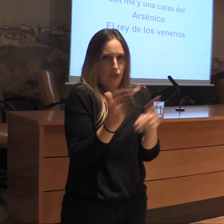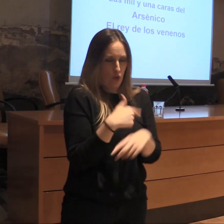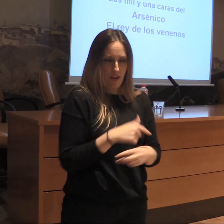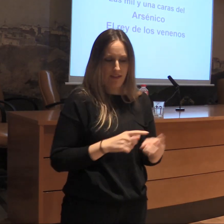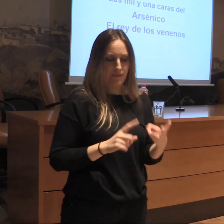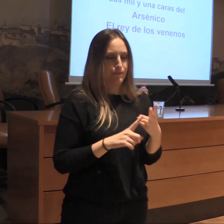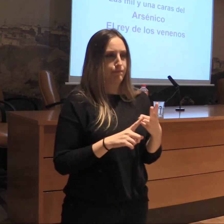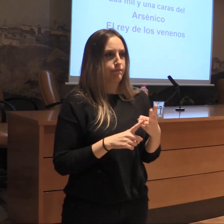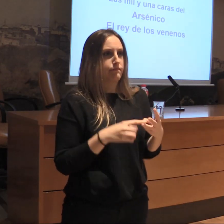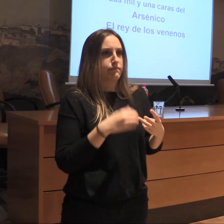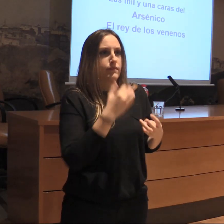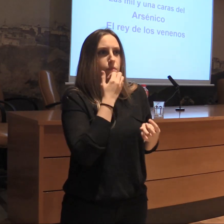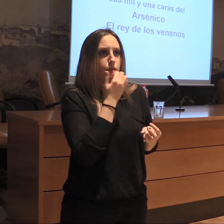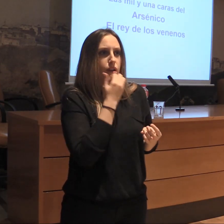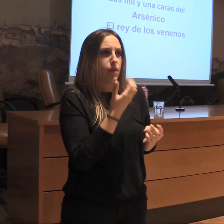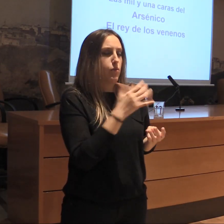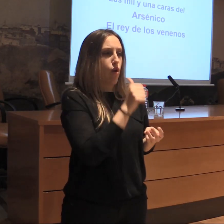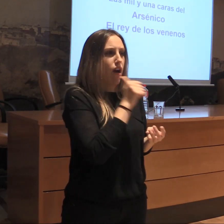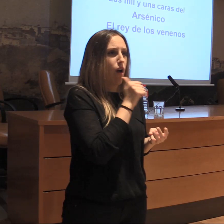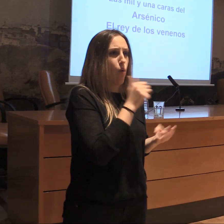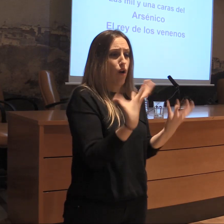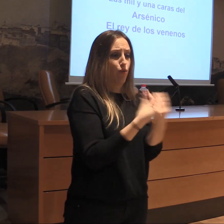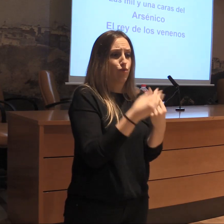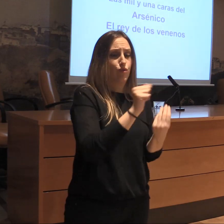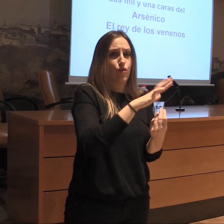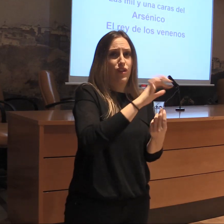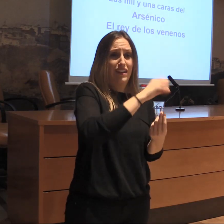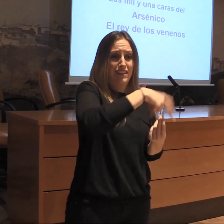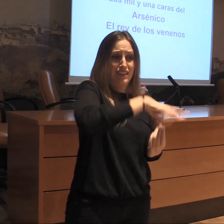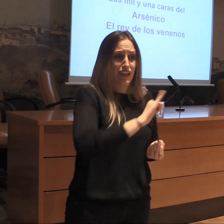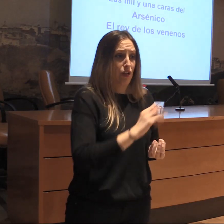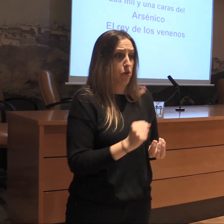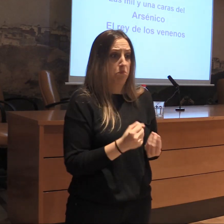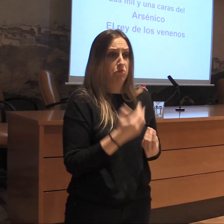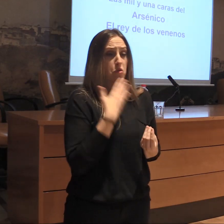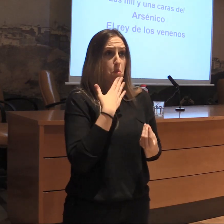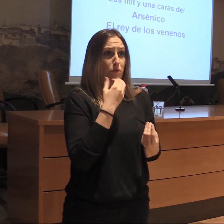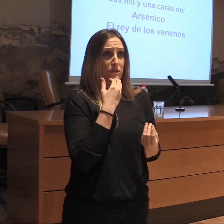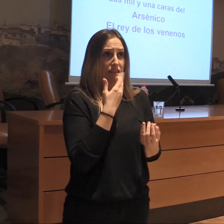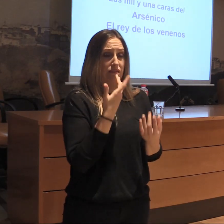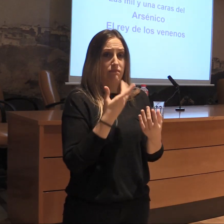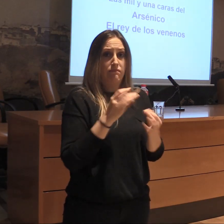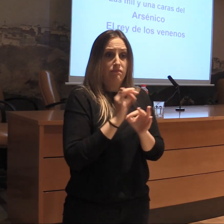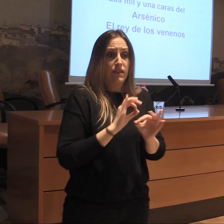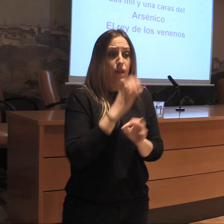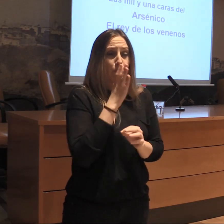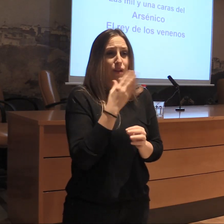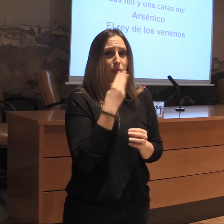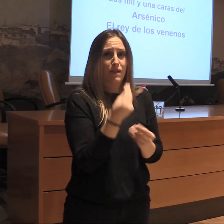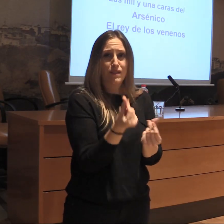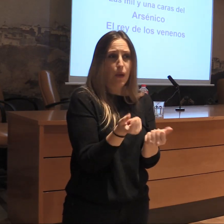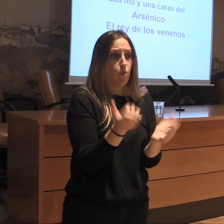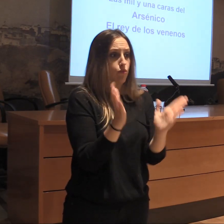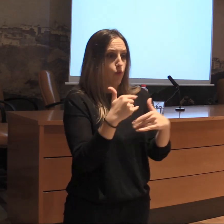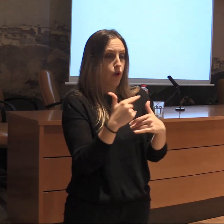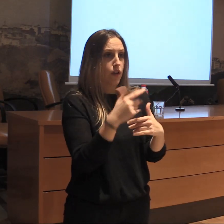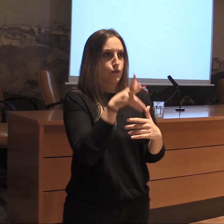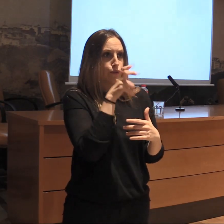arsénico, pues aparentemente no tiene nada, tampoco tienen sabor, y luego son bastante solubles.